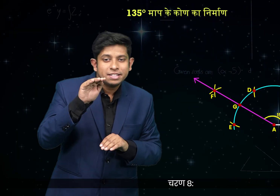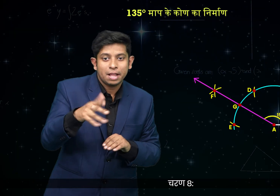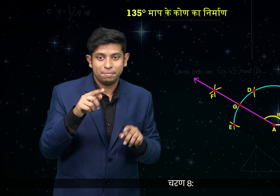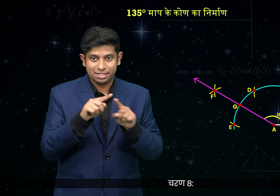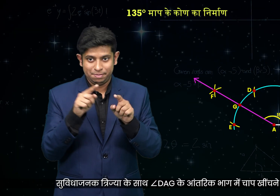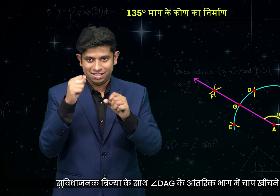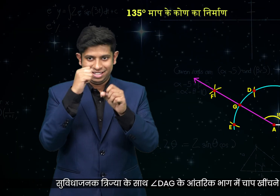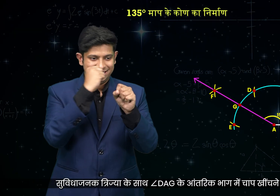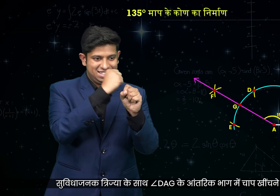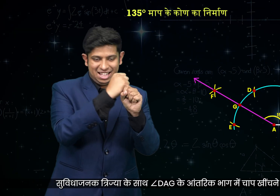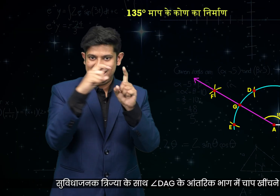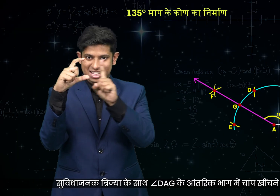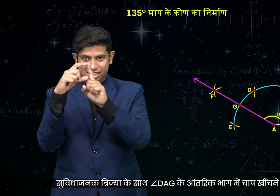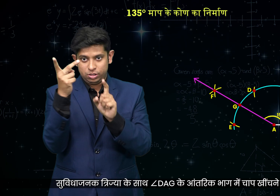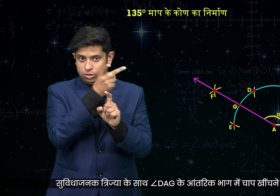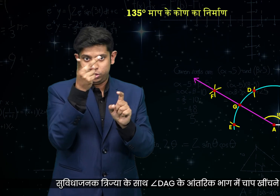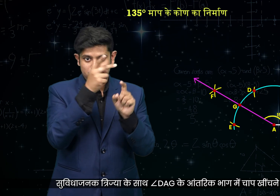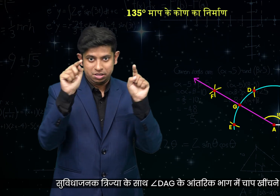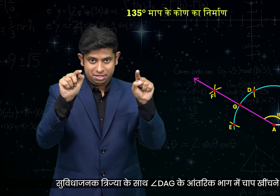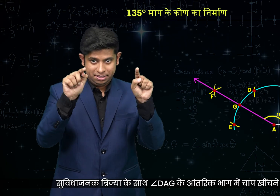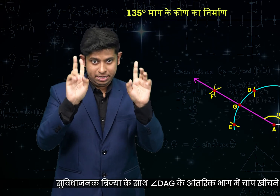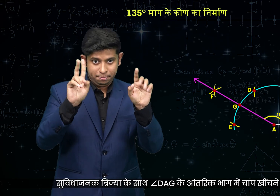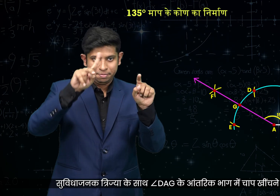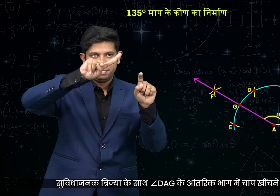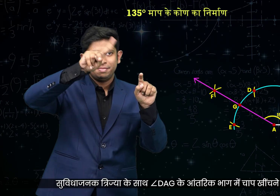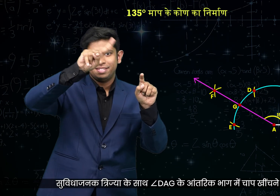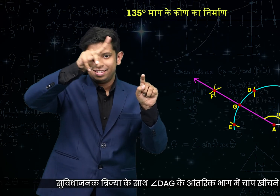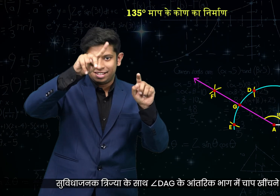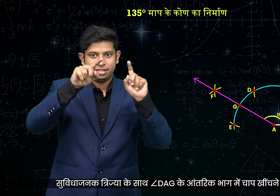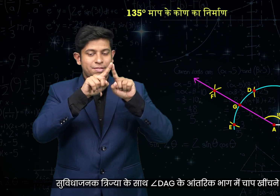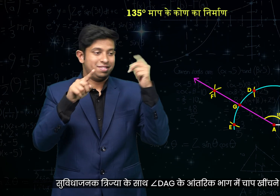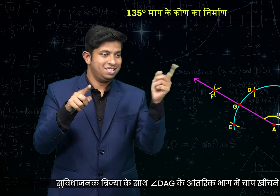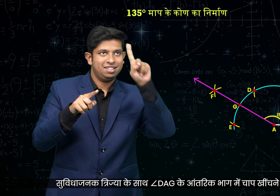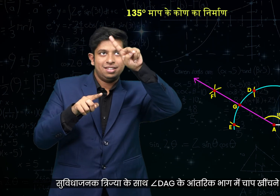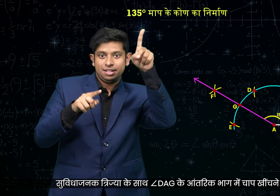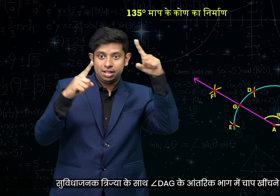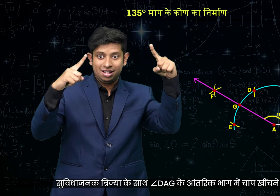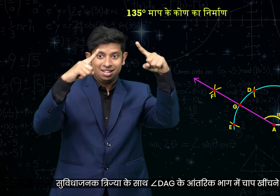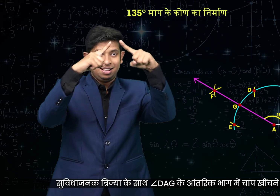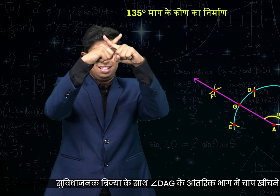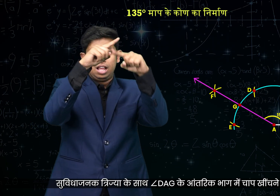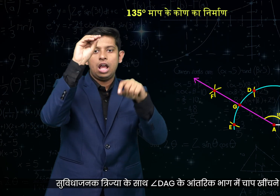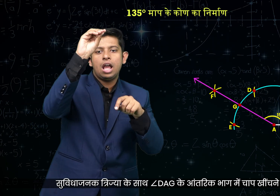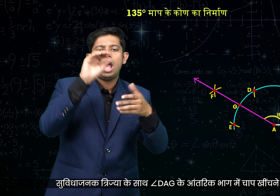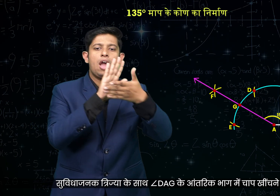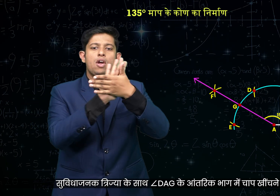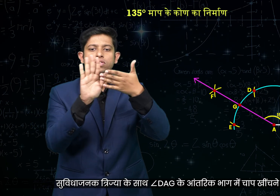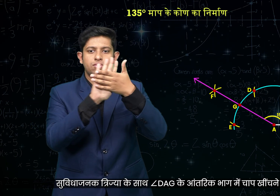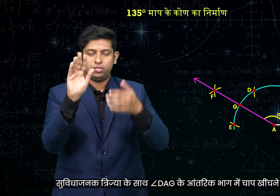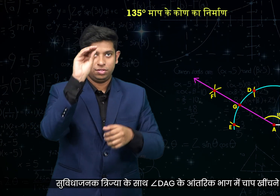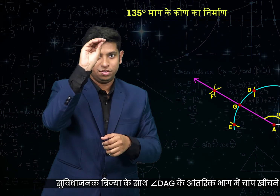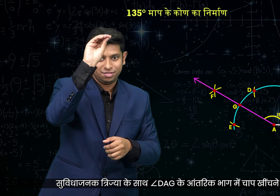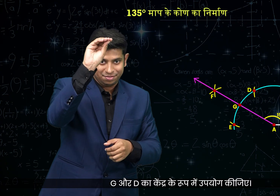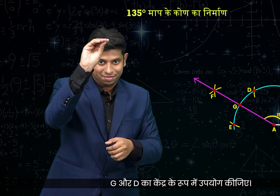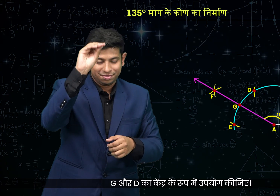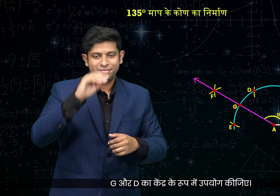चरण 8 संविदाजनक त्रिज्या के साथ एंगल DAG के आंतरिक भाग में छाप खींचने